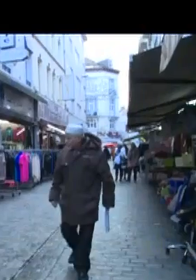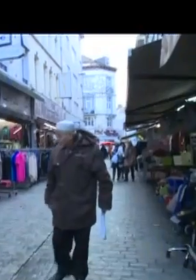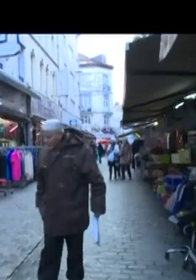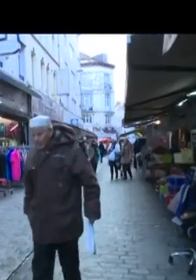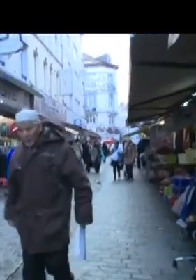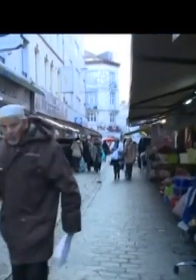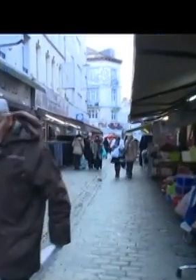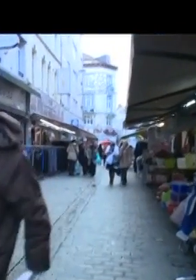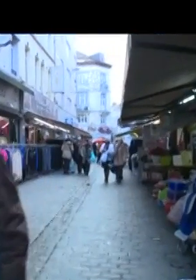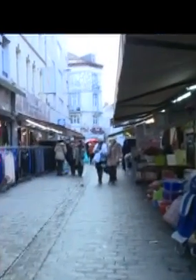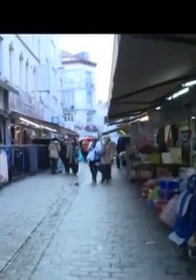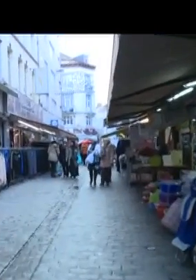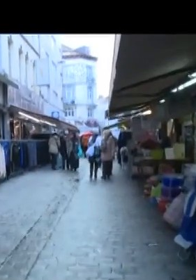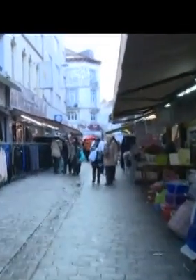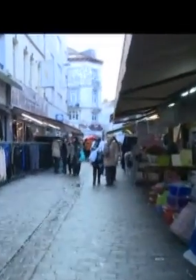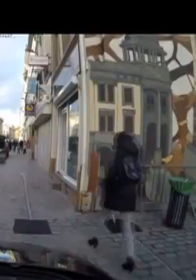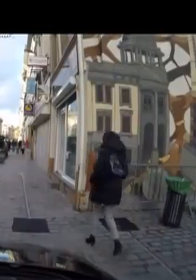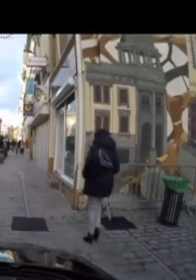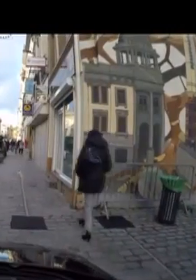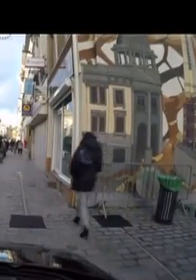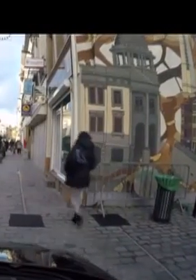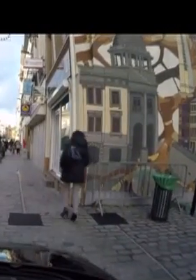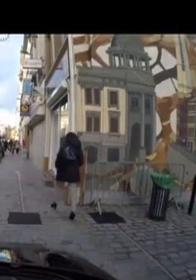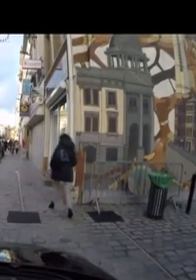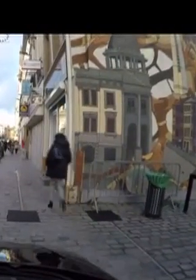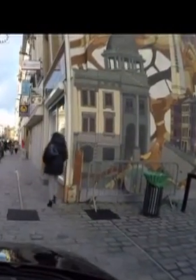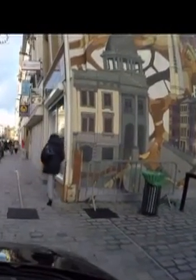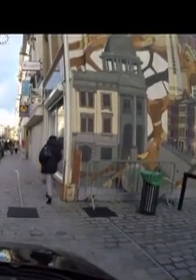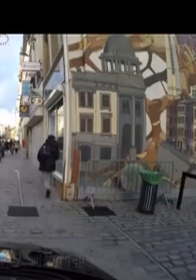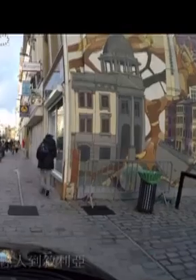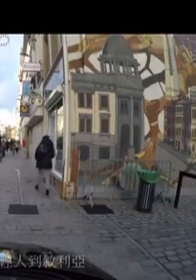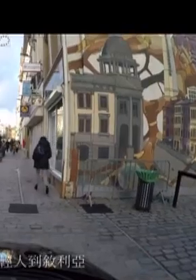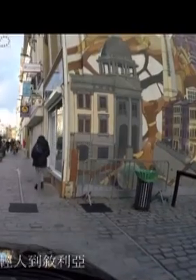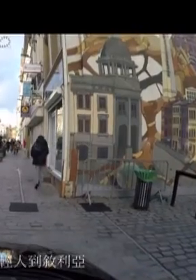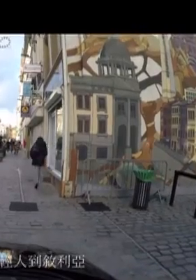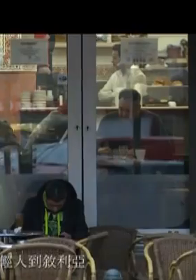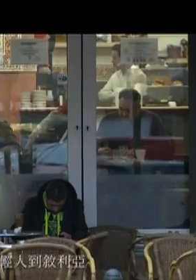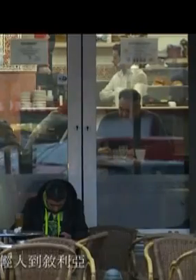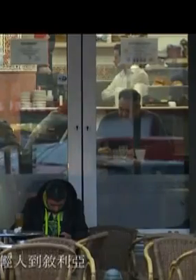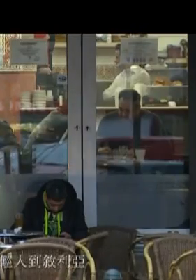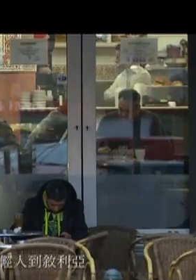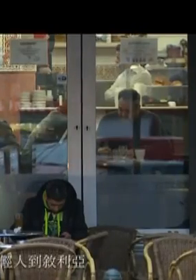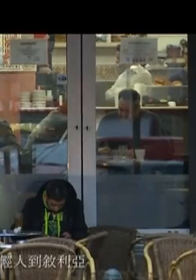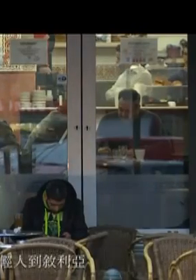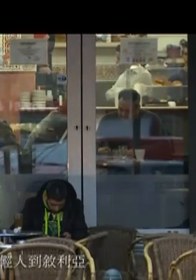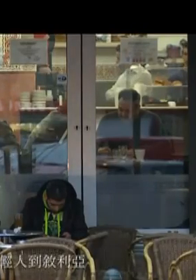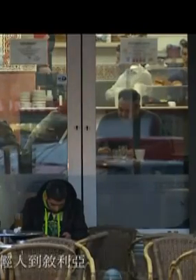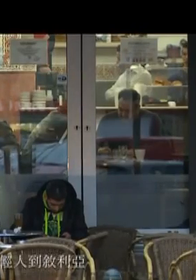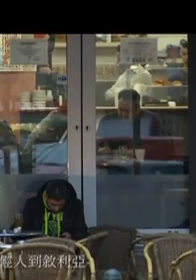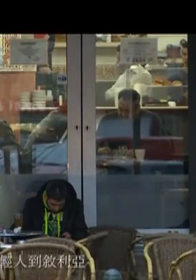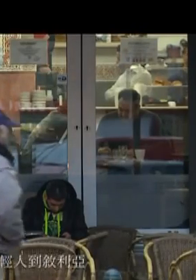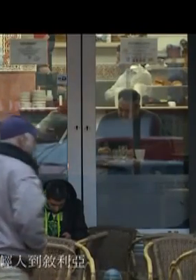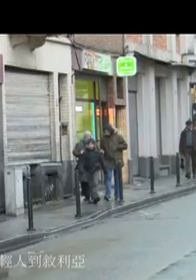伦贝克竟成恐怖分子巢穴。 So there have been